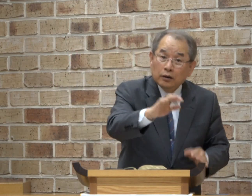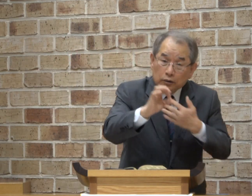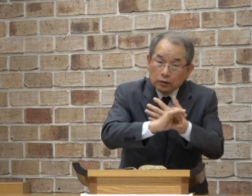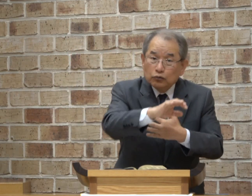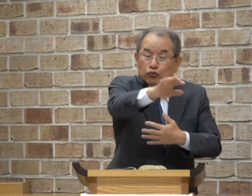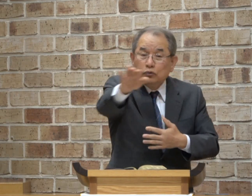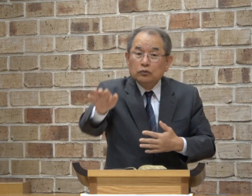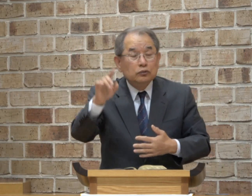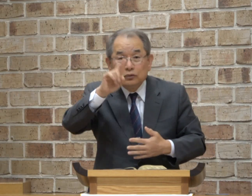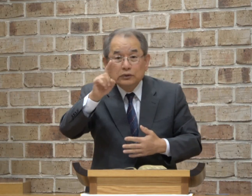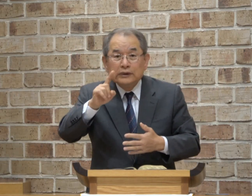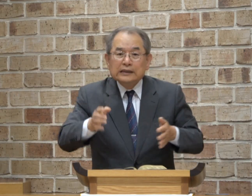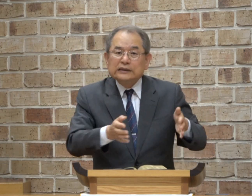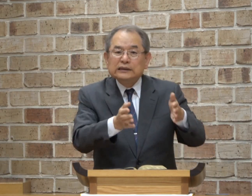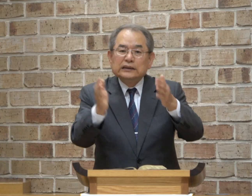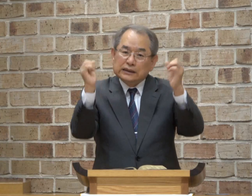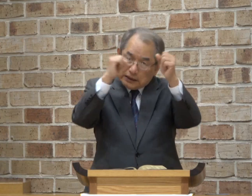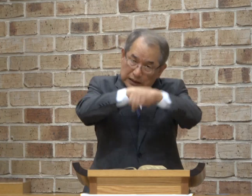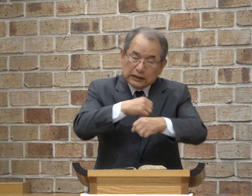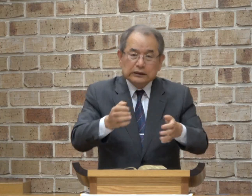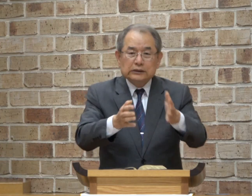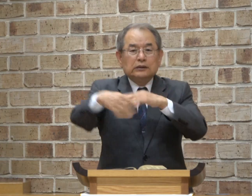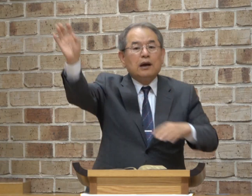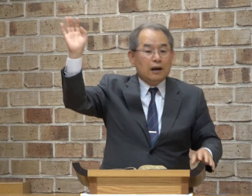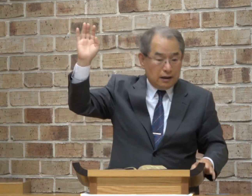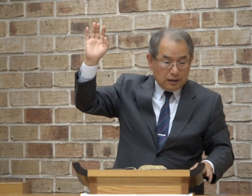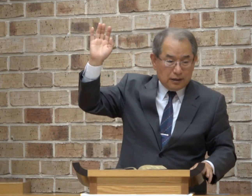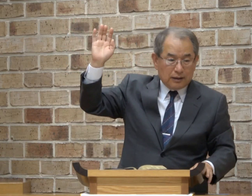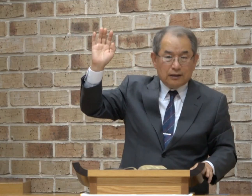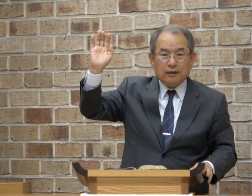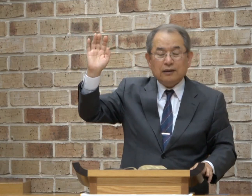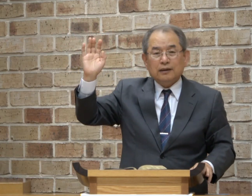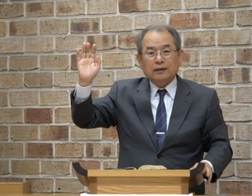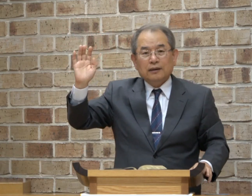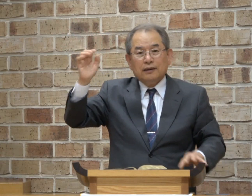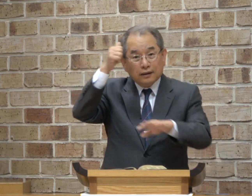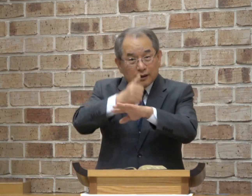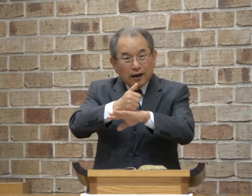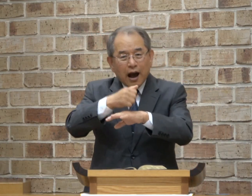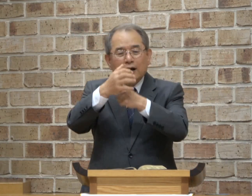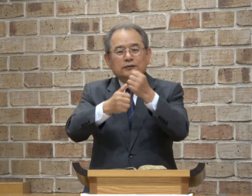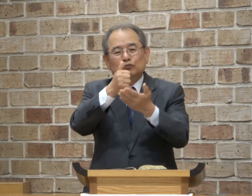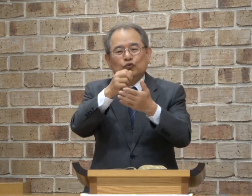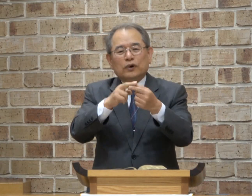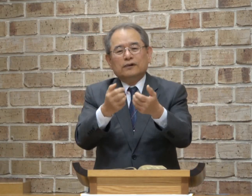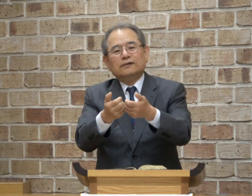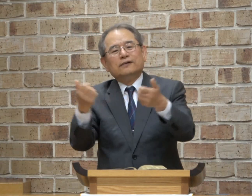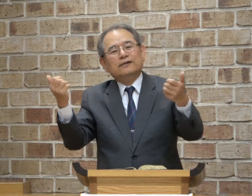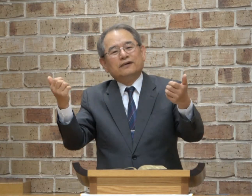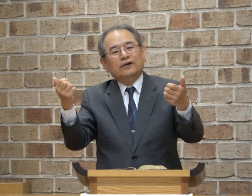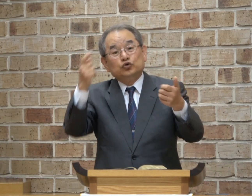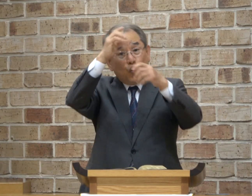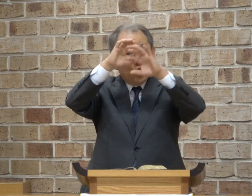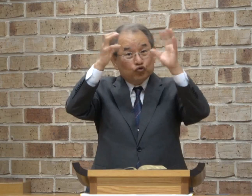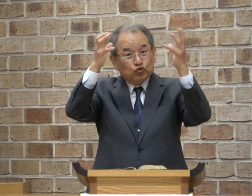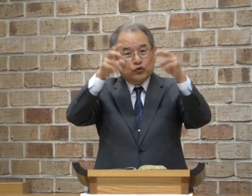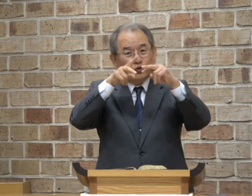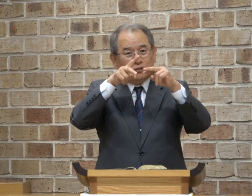점점 영적으로 둔감해지는 것이죠. 그렇기 때문에 성령님 우리를 개척하시라고 말씀하셔도 그 말을 알아들을 수 없고